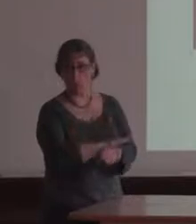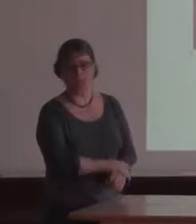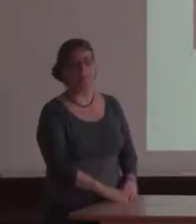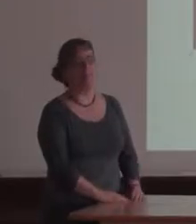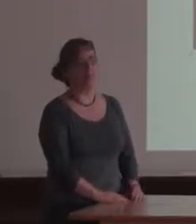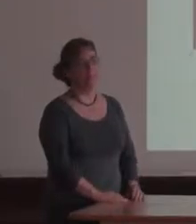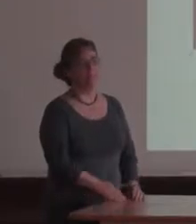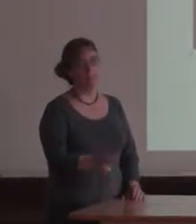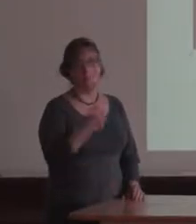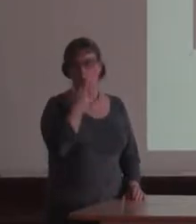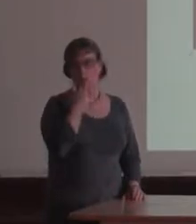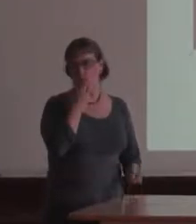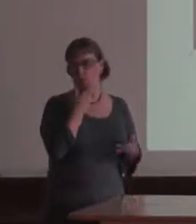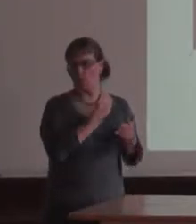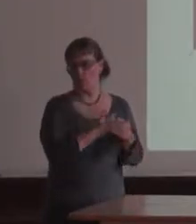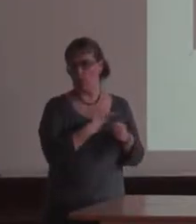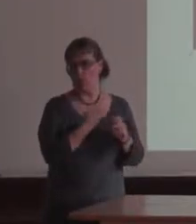Donc ça, c'est quelque chose que j'utilise souvent aussi.